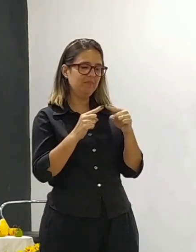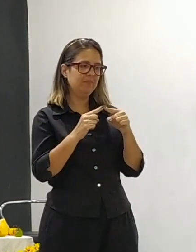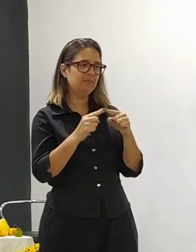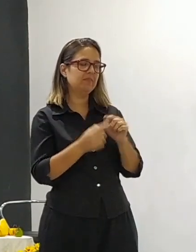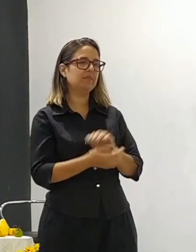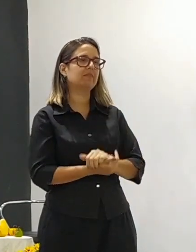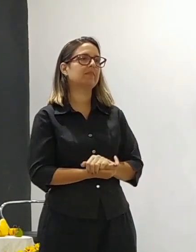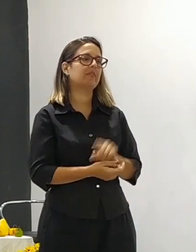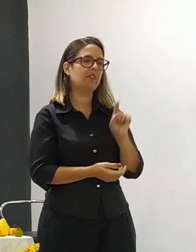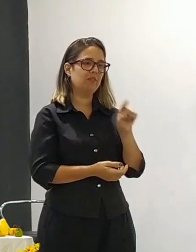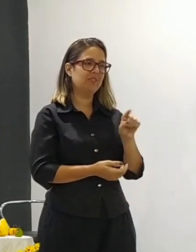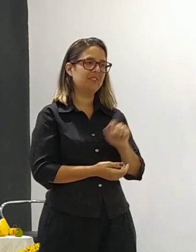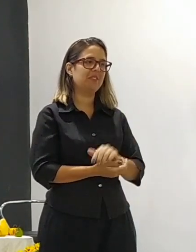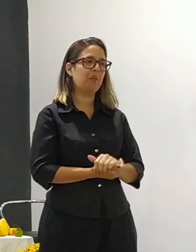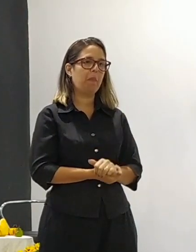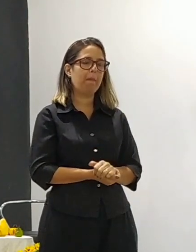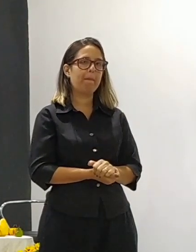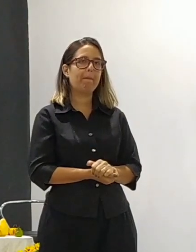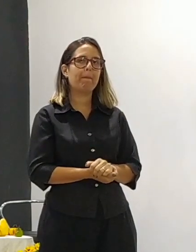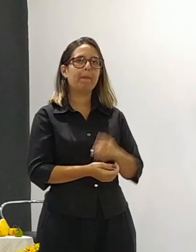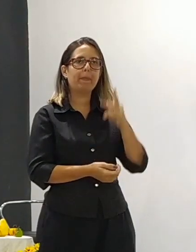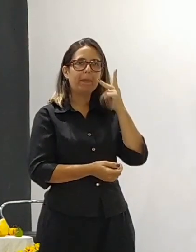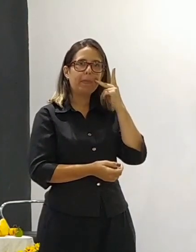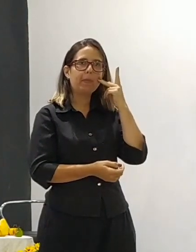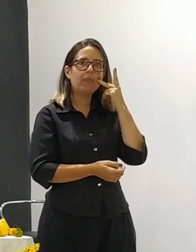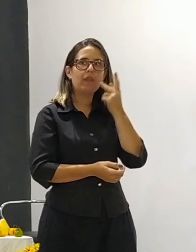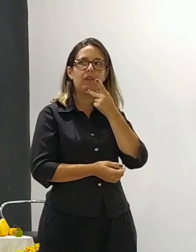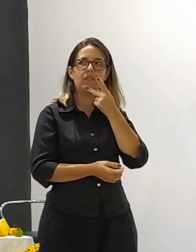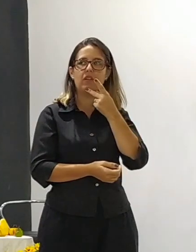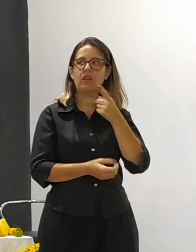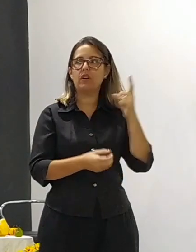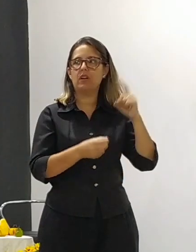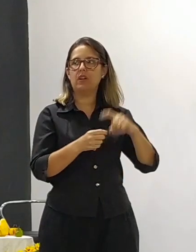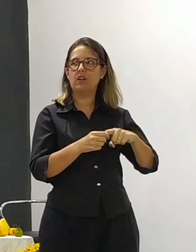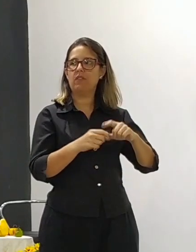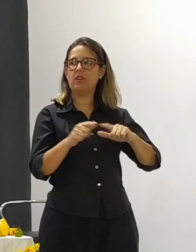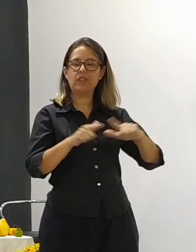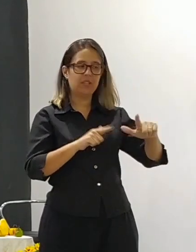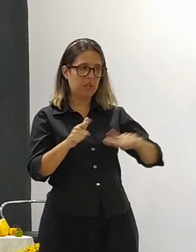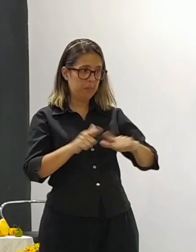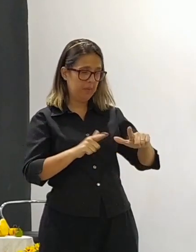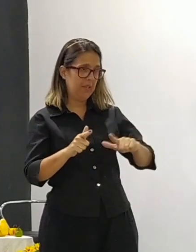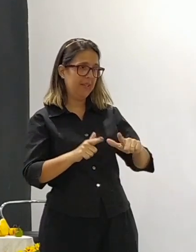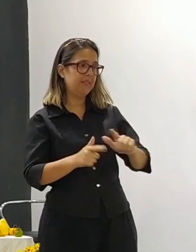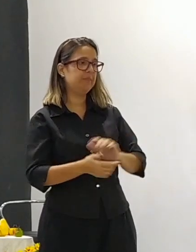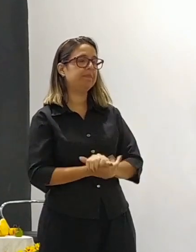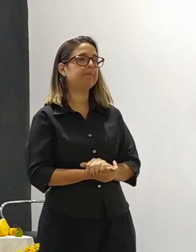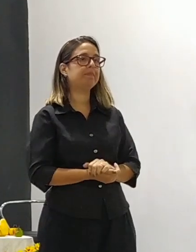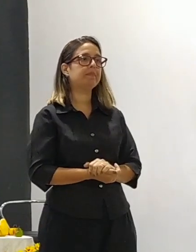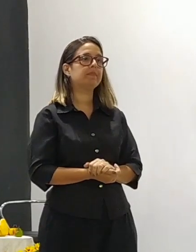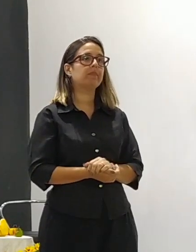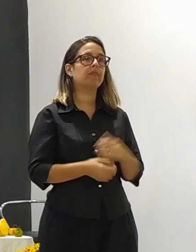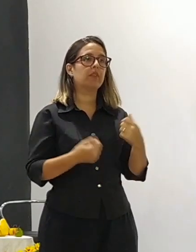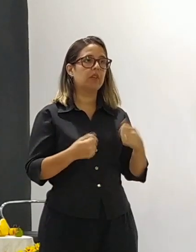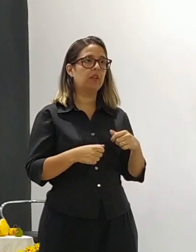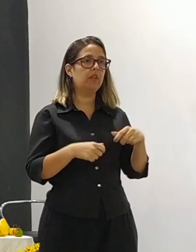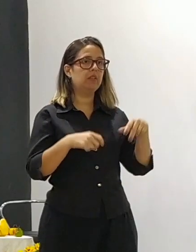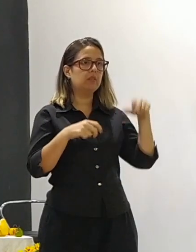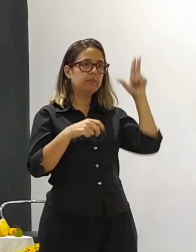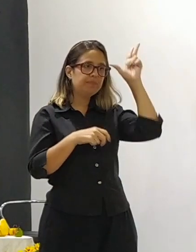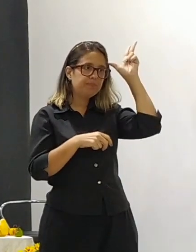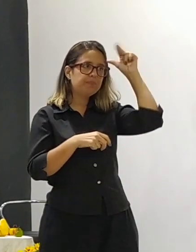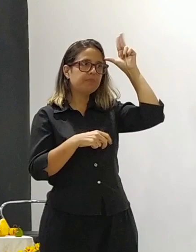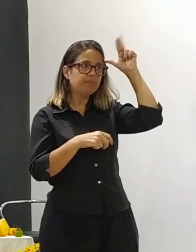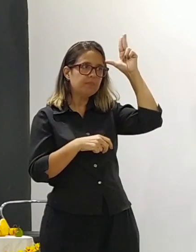tem que, é você. O Elton me falou hoje que ele vai voltar a trabalhar. E lá no trabalho dele, ele tem que andar de cavalo.